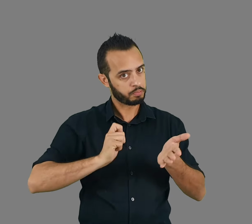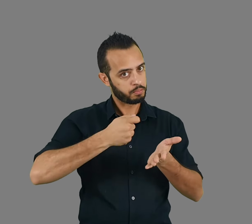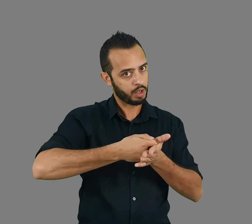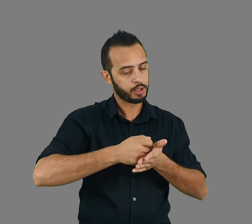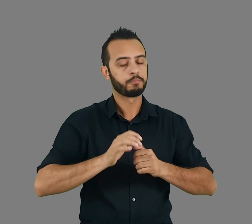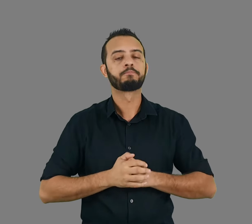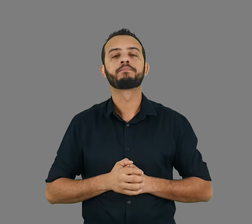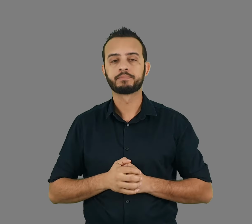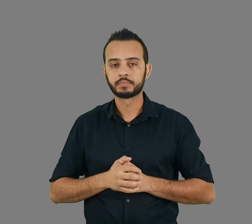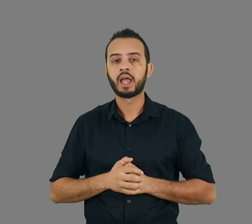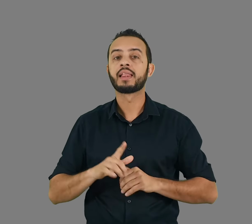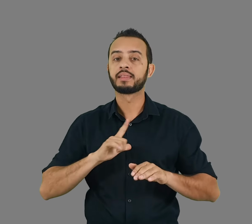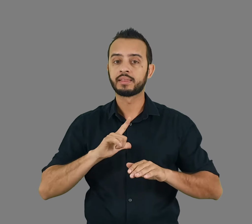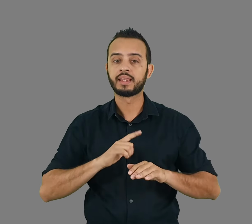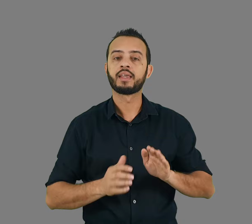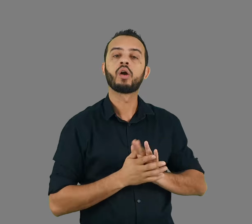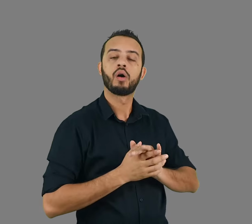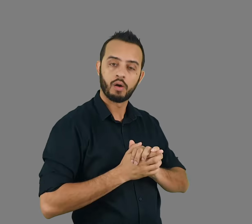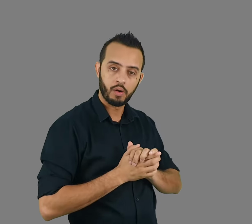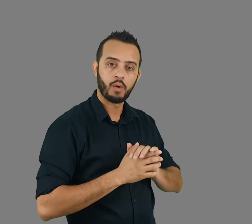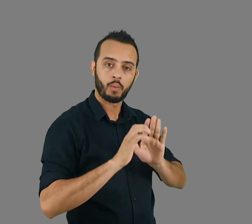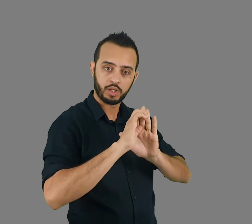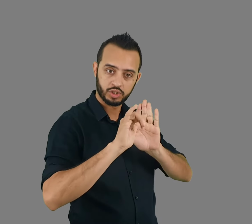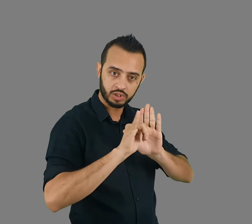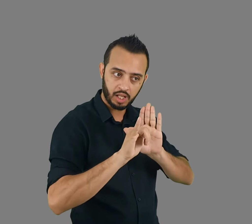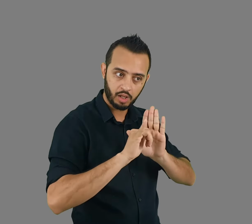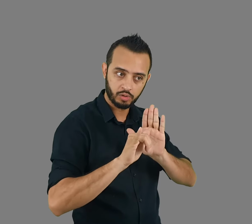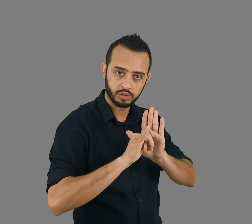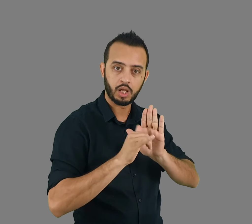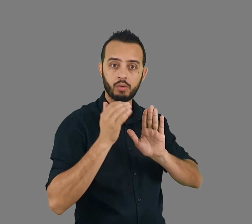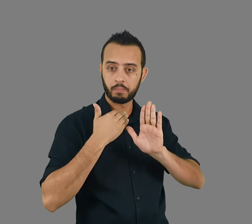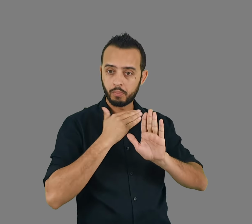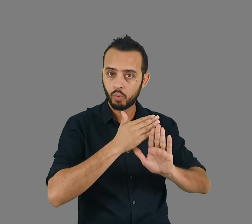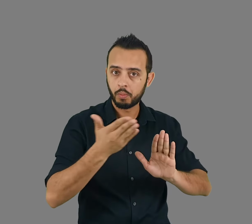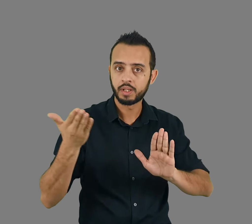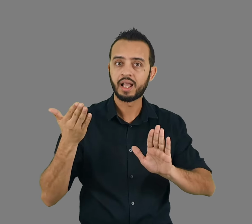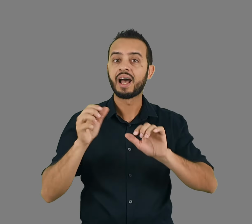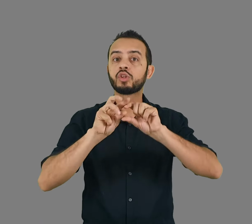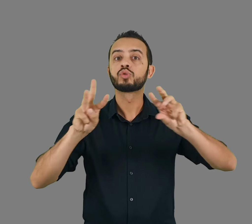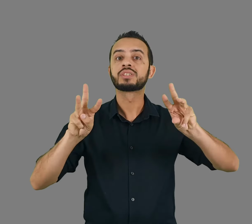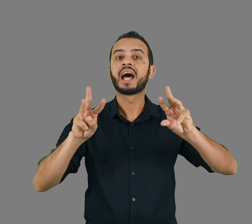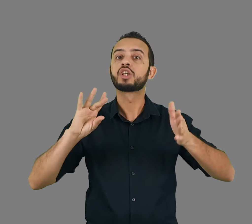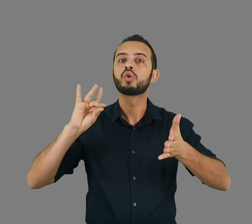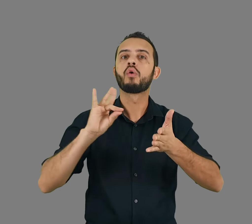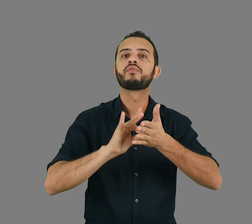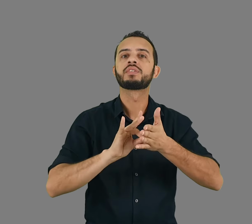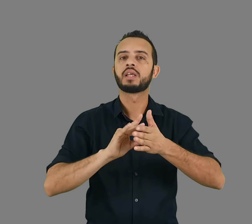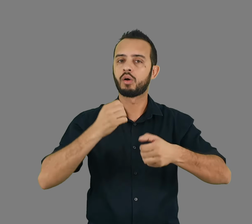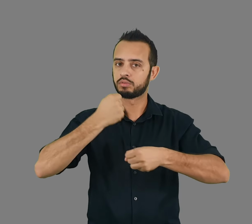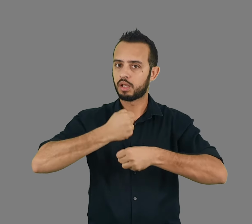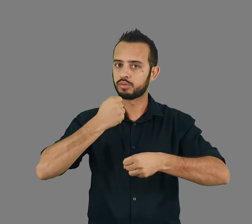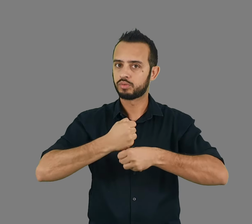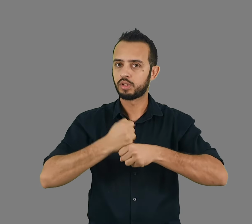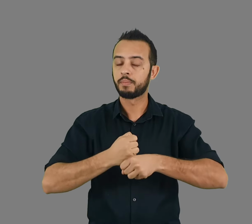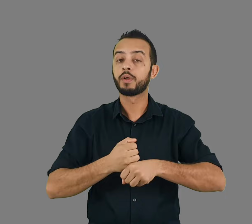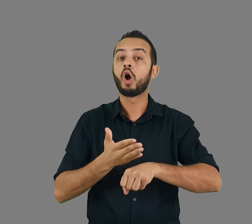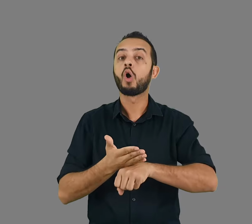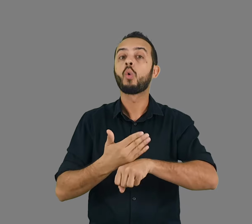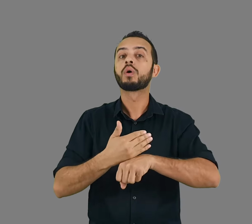mediante edital publicado na página eletrônica e redes sociais oficiais da Asucamp, com antecedência mínima de 5